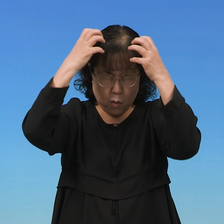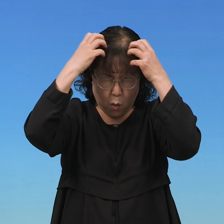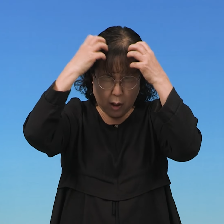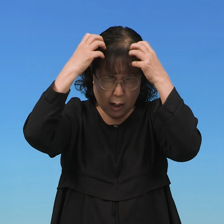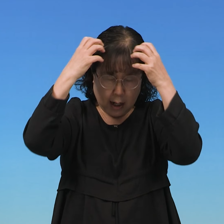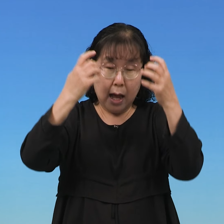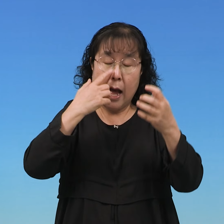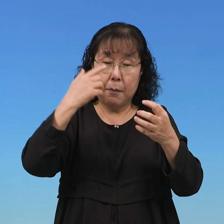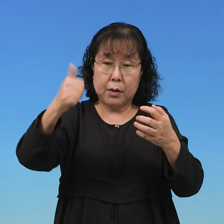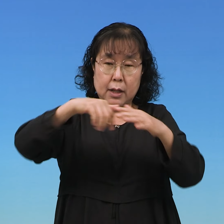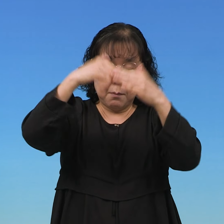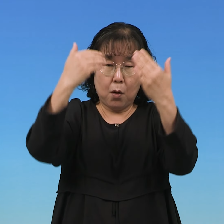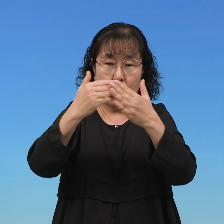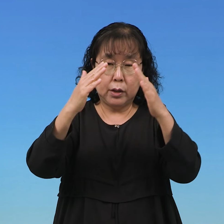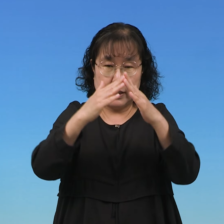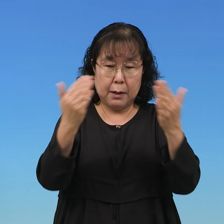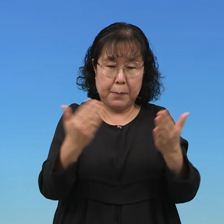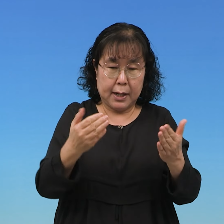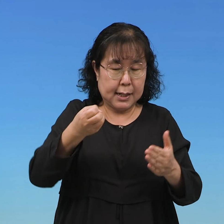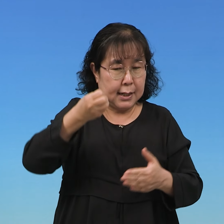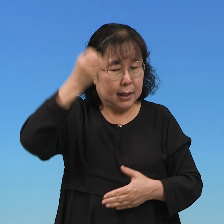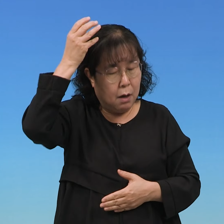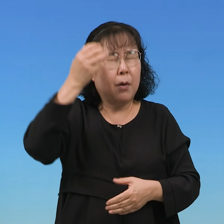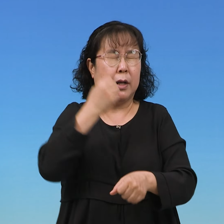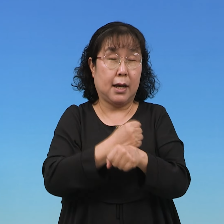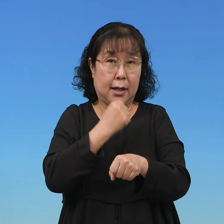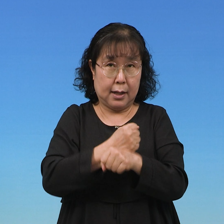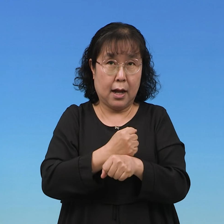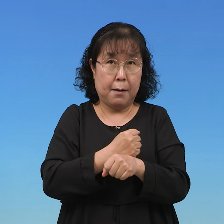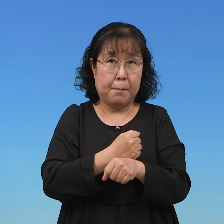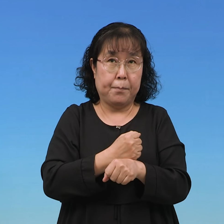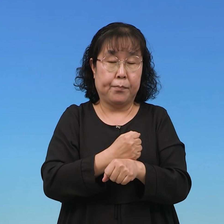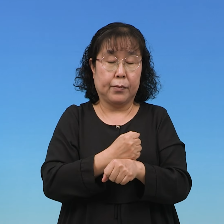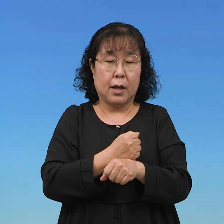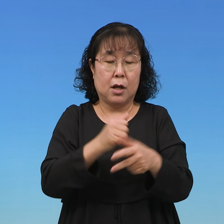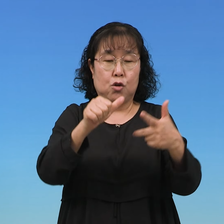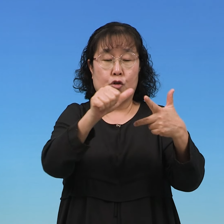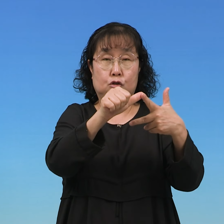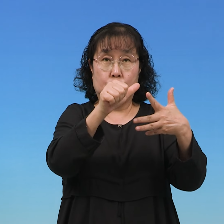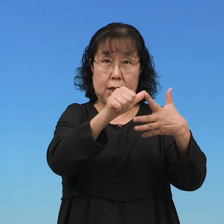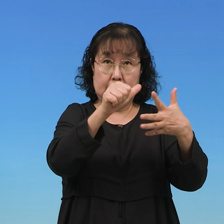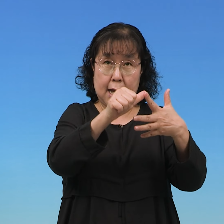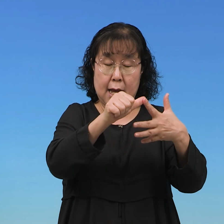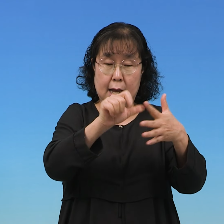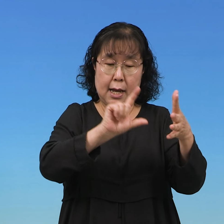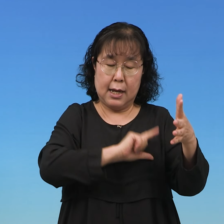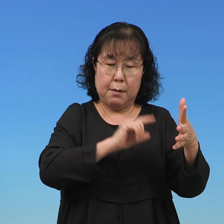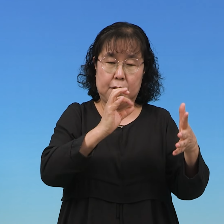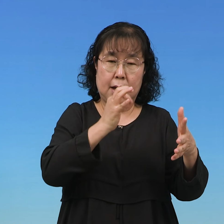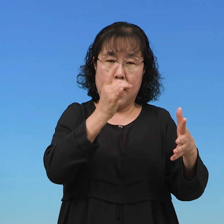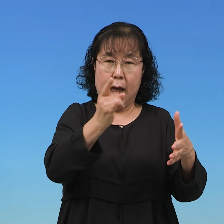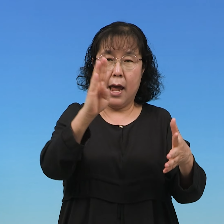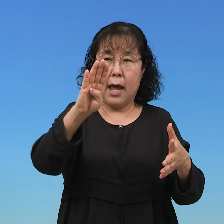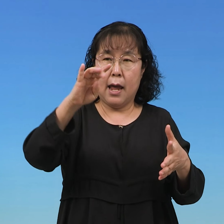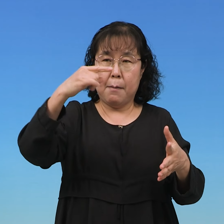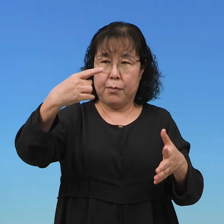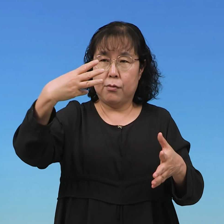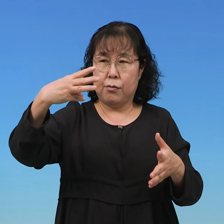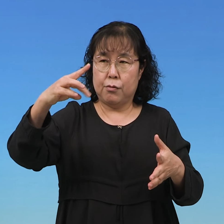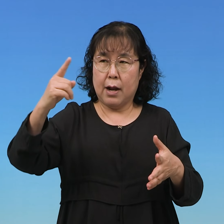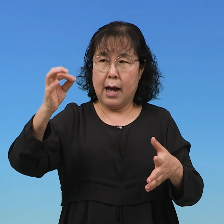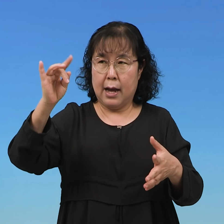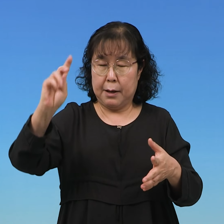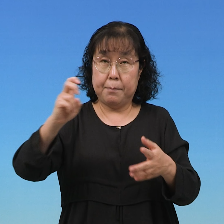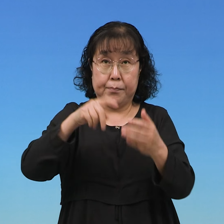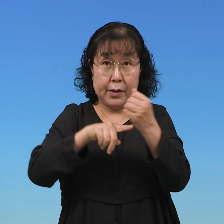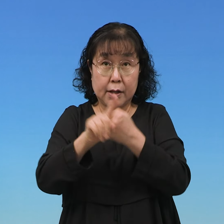모든 고난과 내 아버지의 온 집 일을 잊어버리게 하셨다 하며, 차남의 이름을 에브라임이라 하였으니